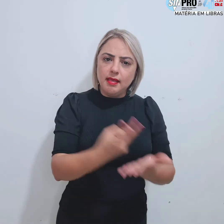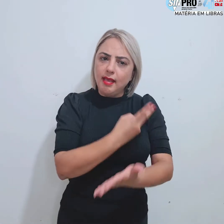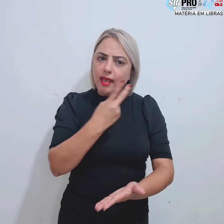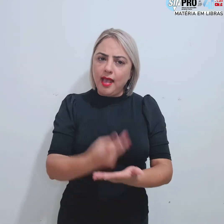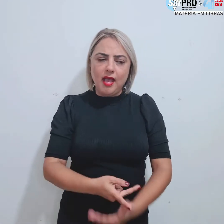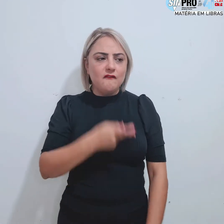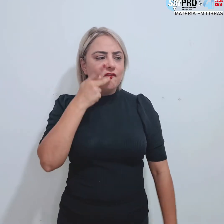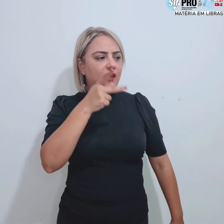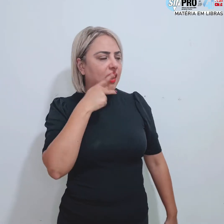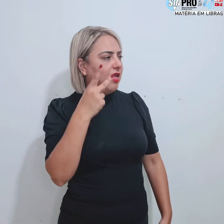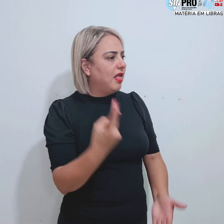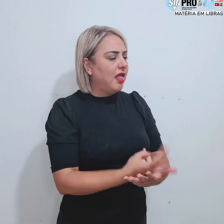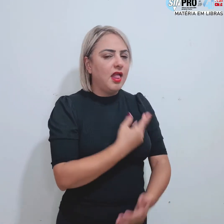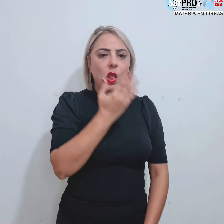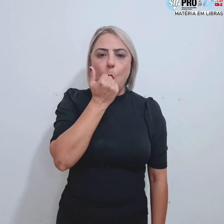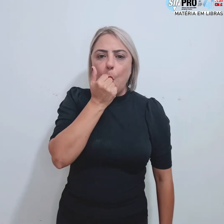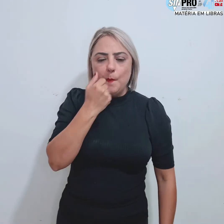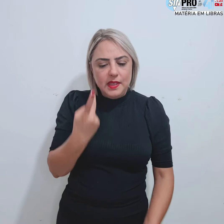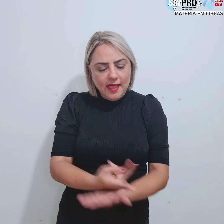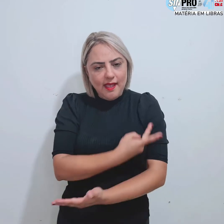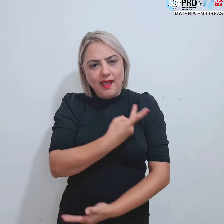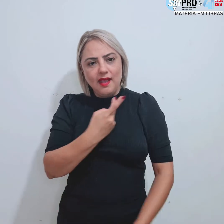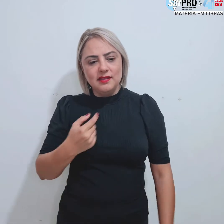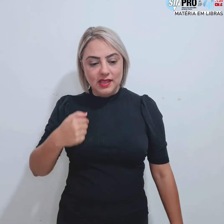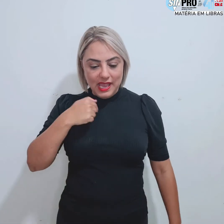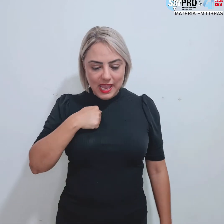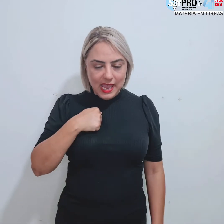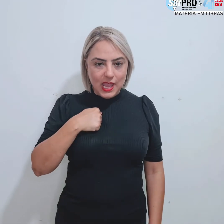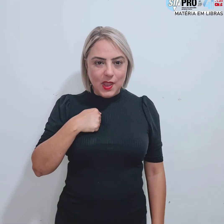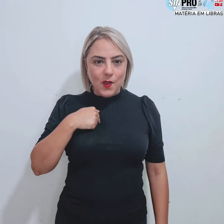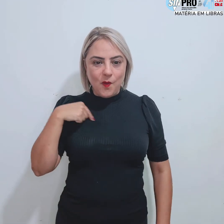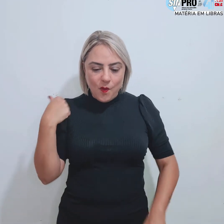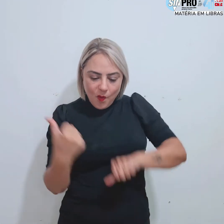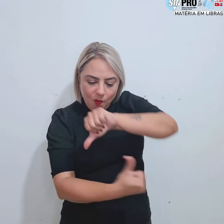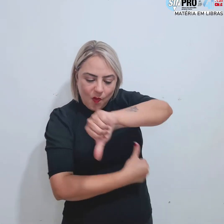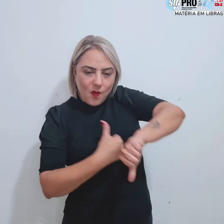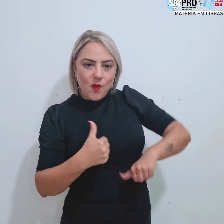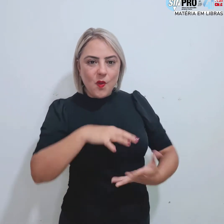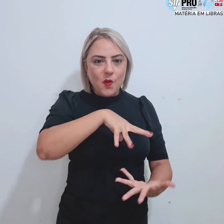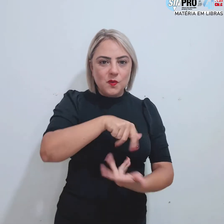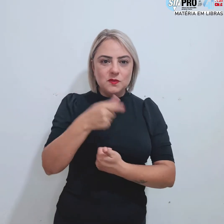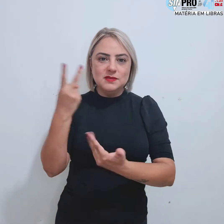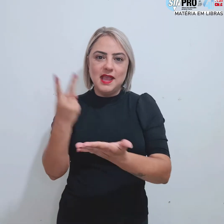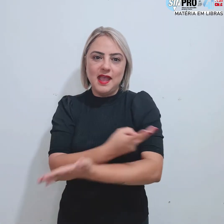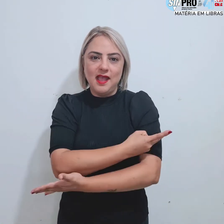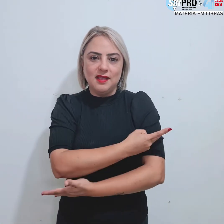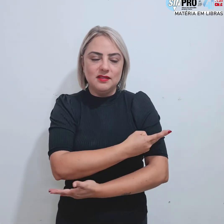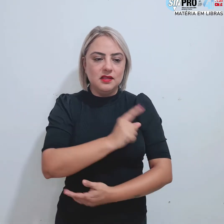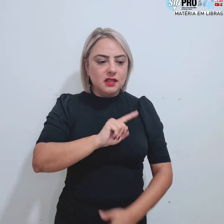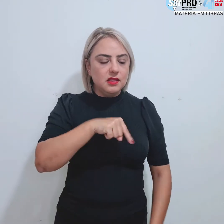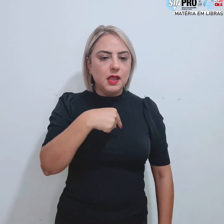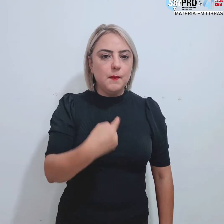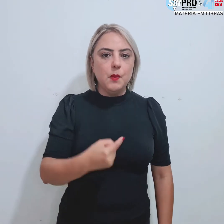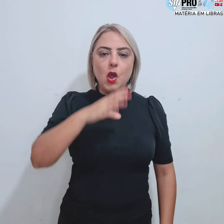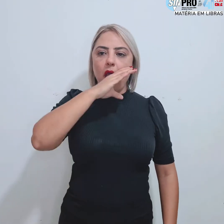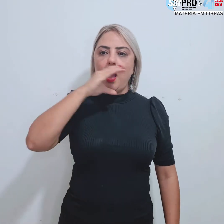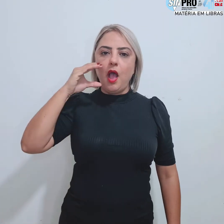errado. Falei errado, comi errado. Eu estava num mundo errado. Depois de